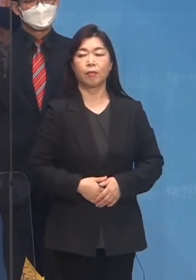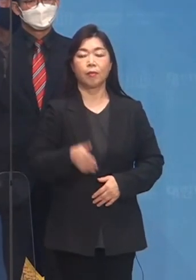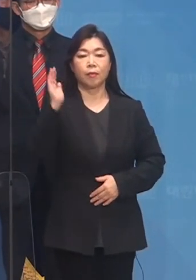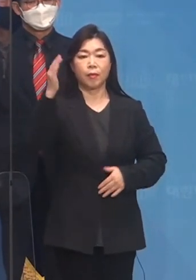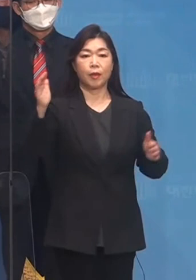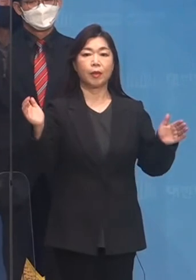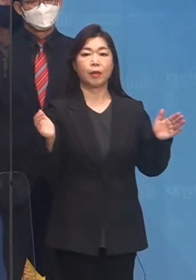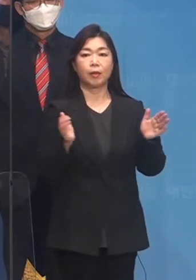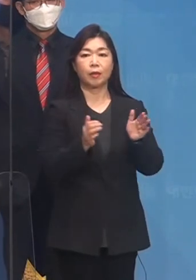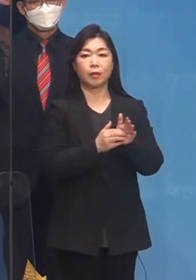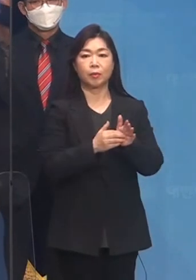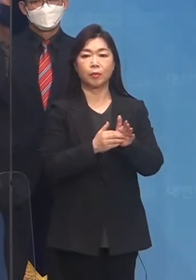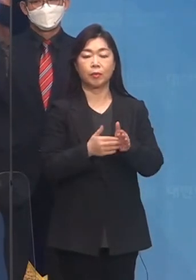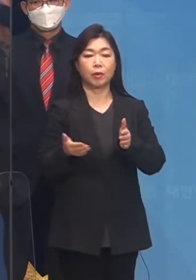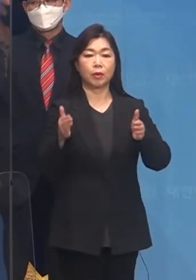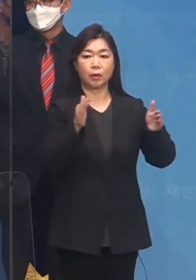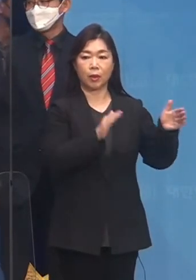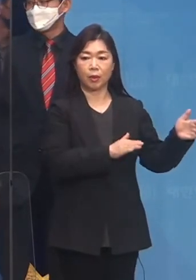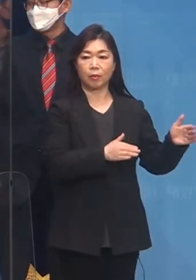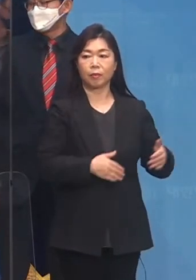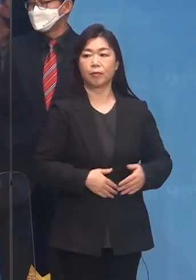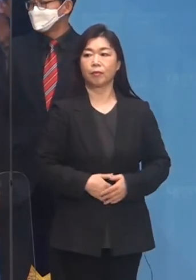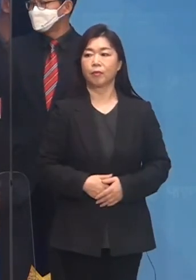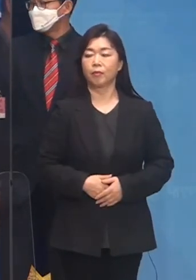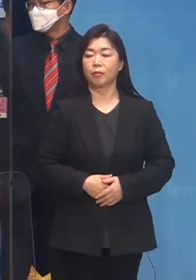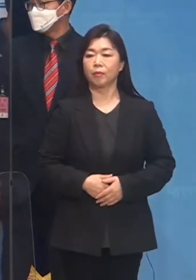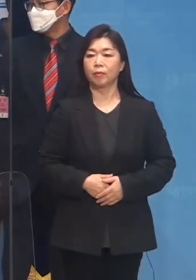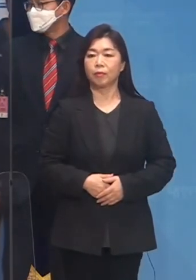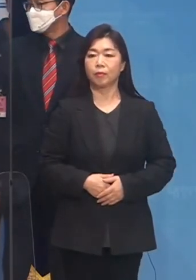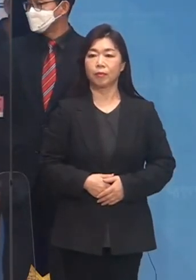이사입니다. 그 다음 또 당국.